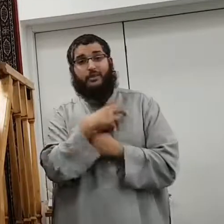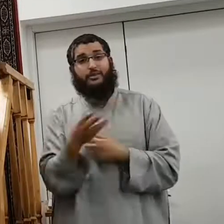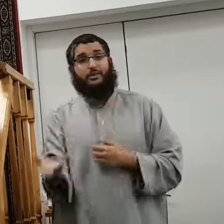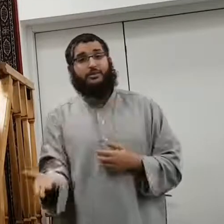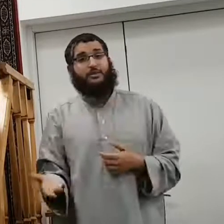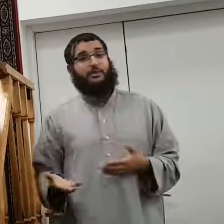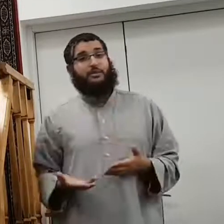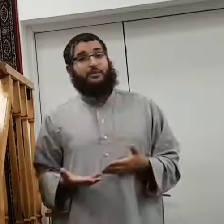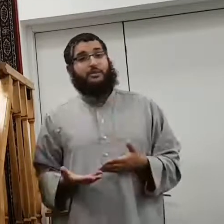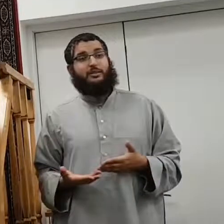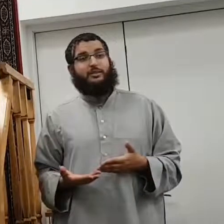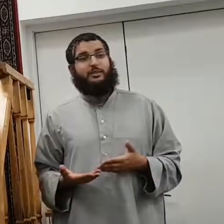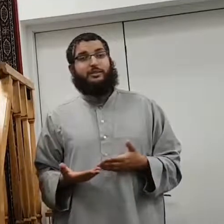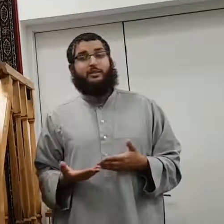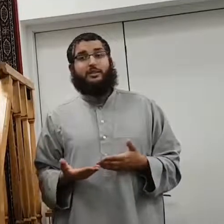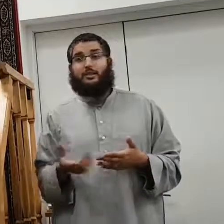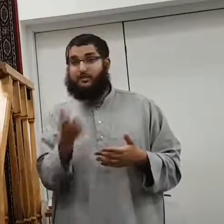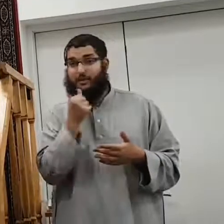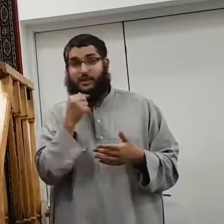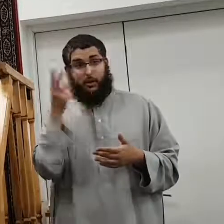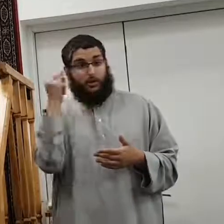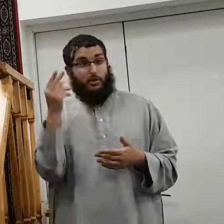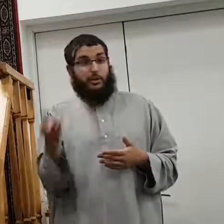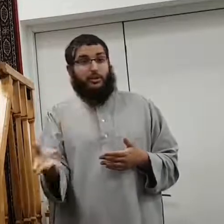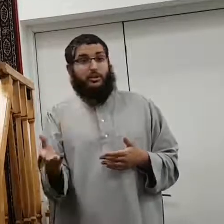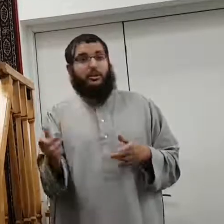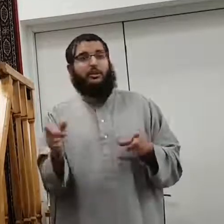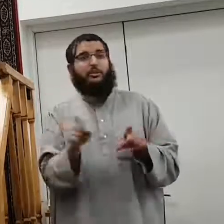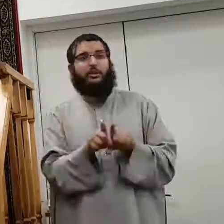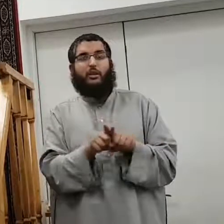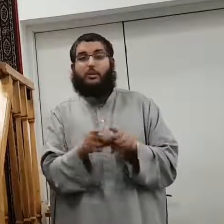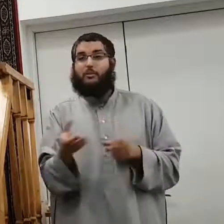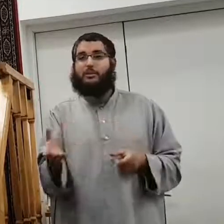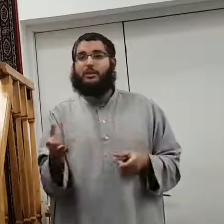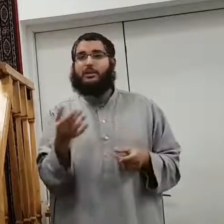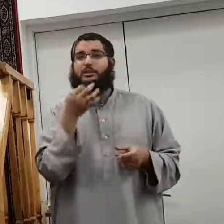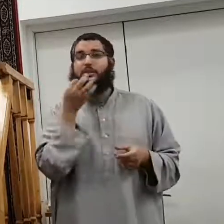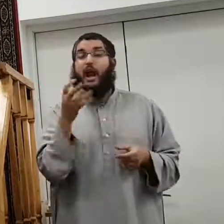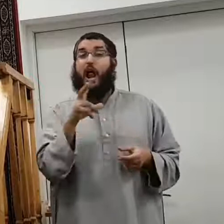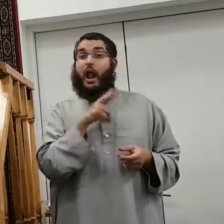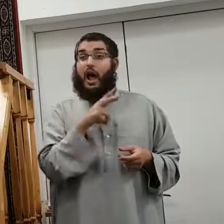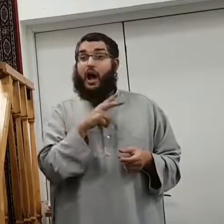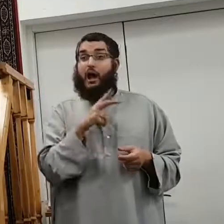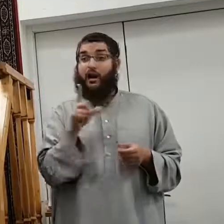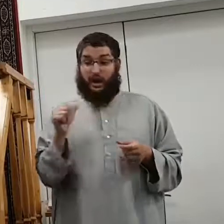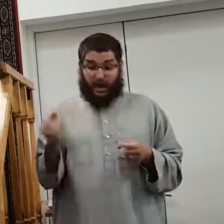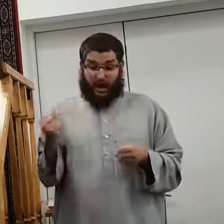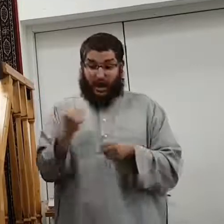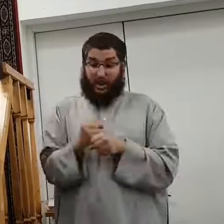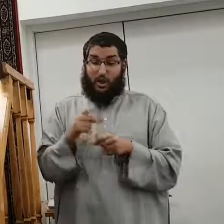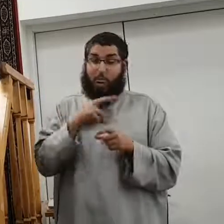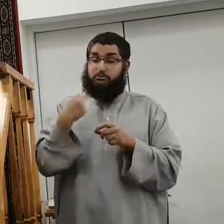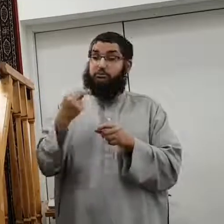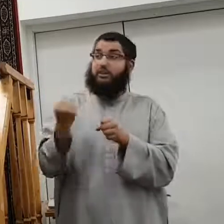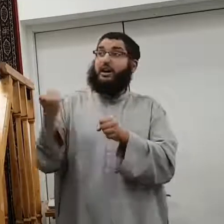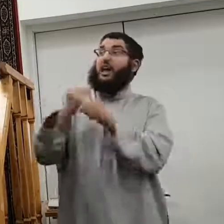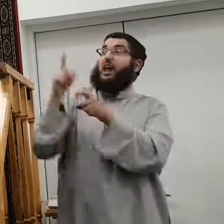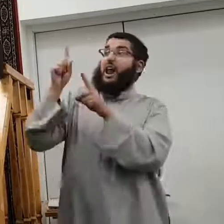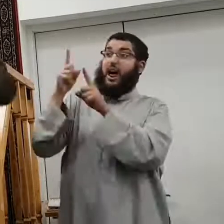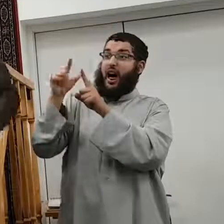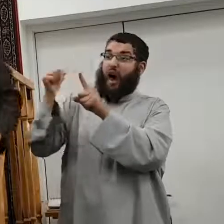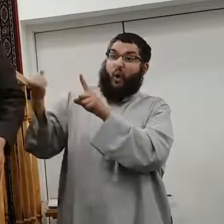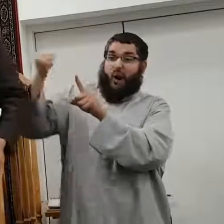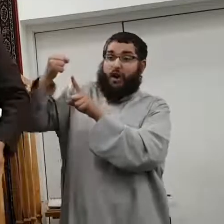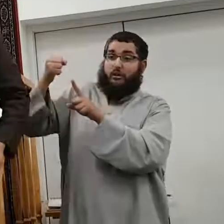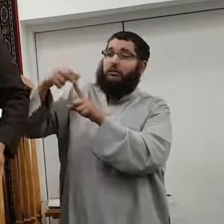vacances? Oui ou non? L'exemple, il est facile à comprendre. De la même manière, s'il y avait eu le créateur du créateur, l'univers n'aurait